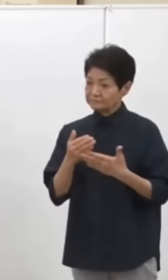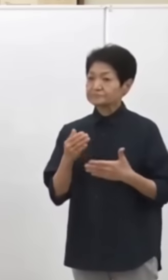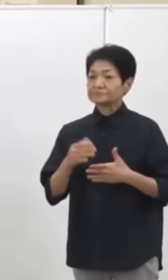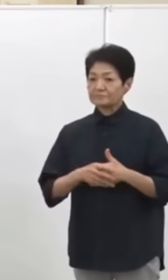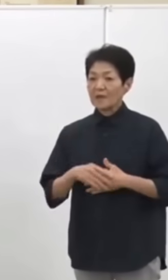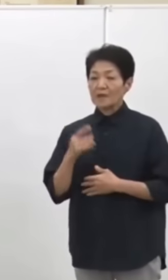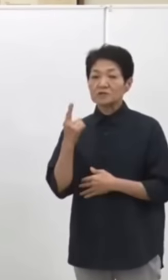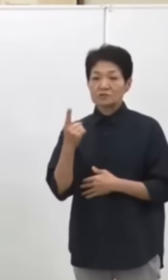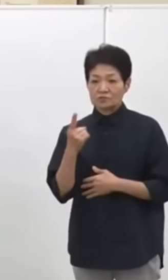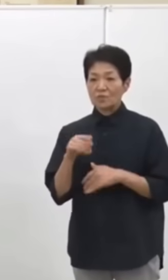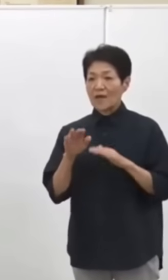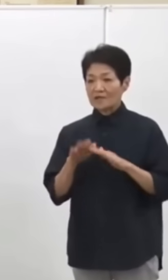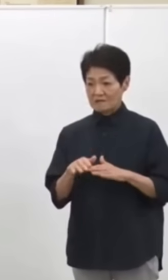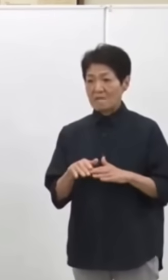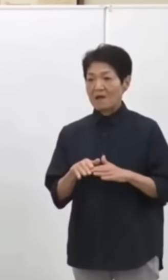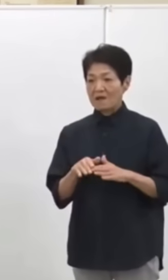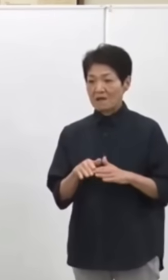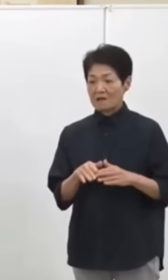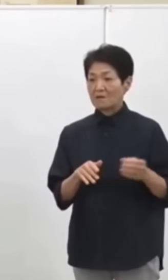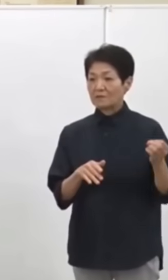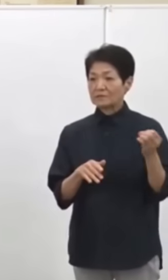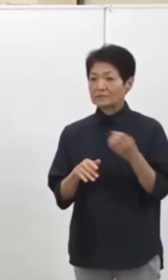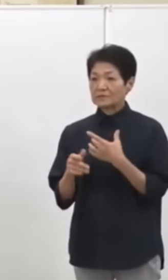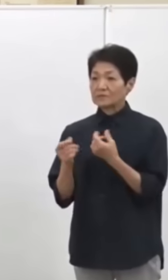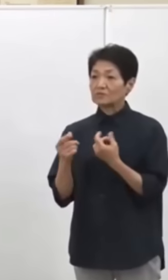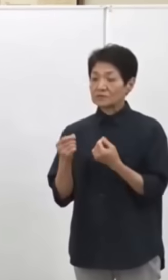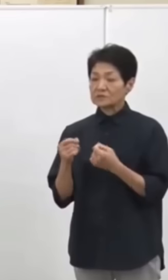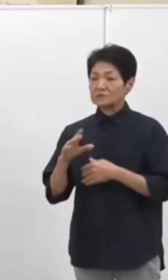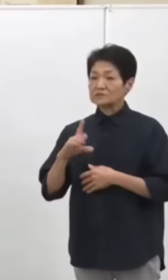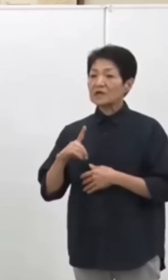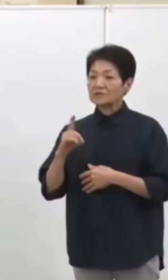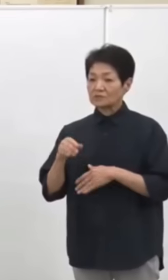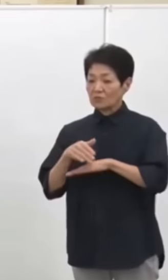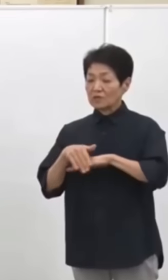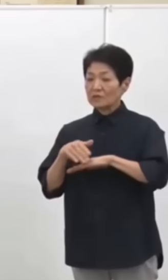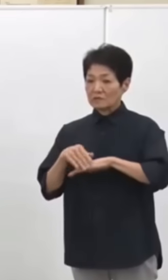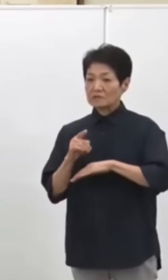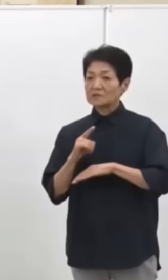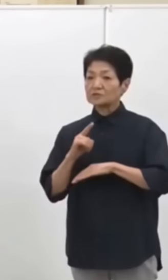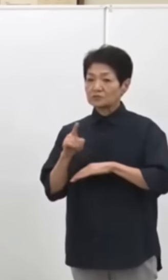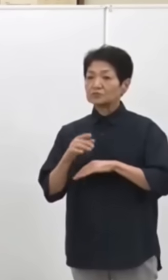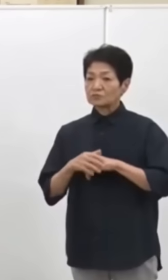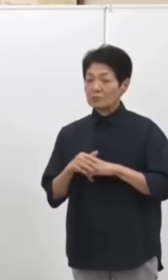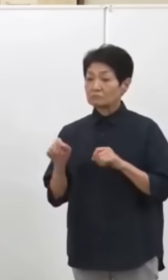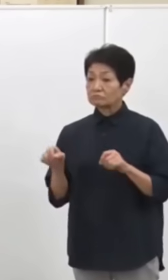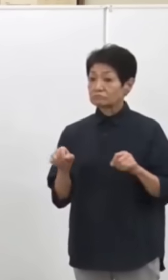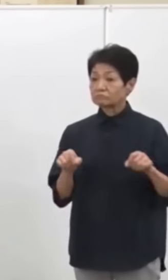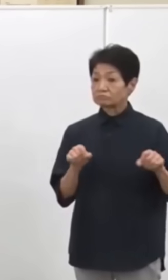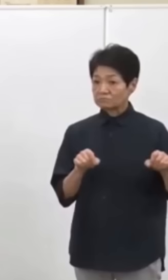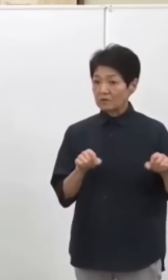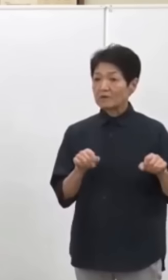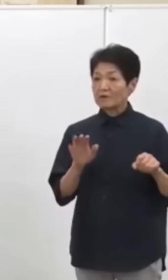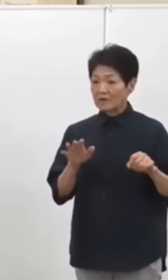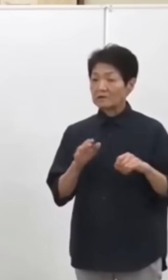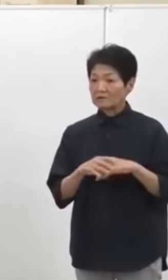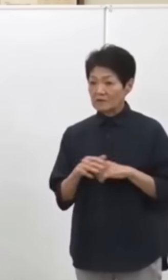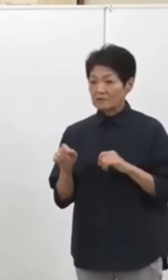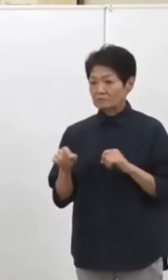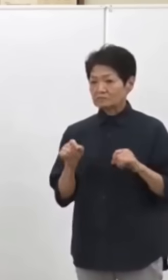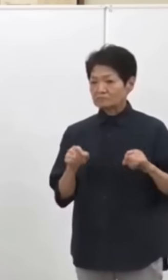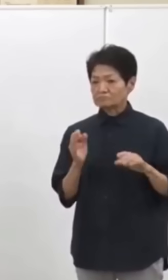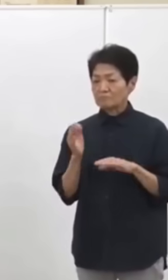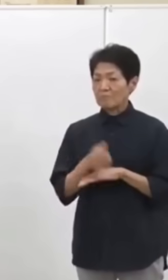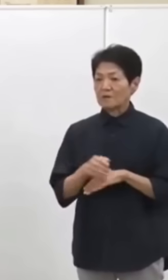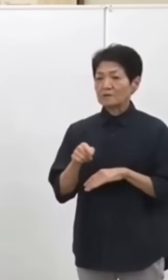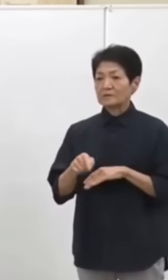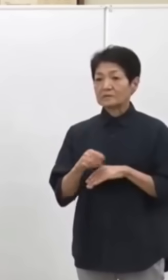その今おっしゃられた通り、これもう当初の計画から言うと結構伸びてるんです。それも逆に言うとその伸びすぎじゃないですかと言